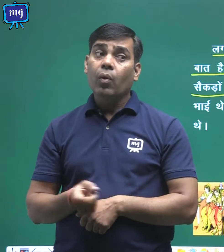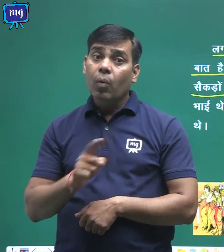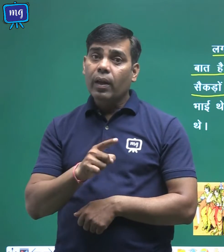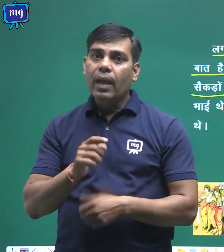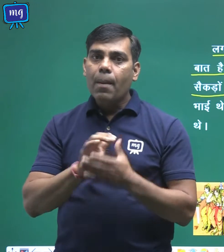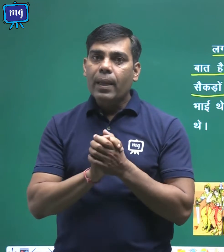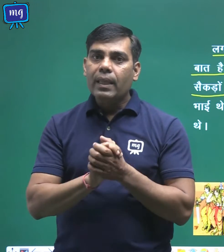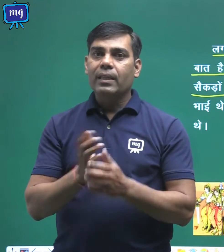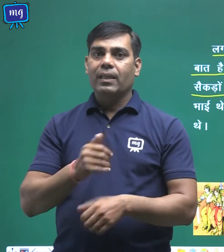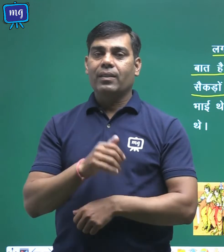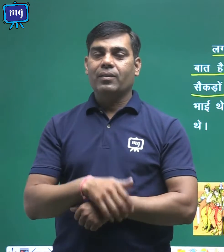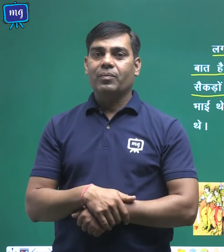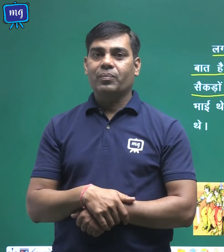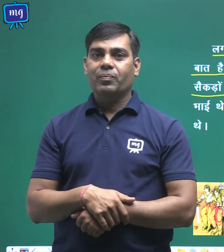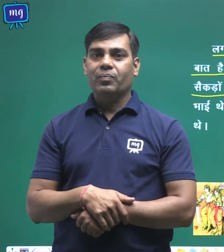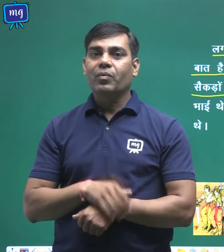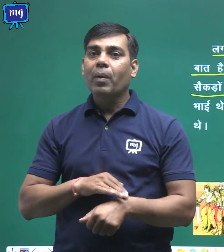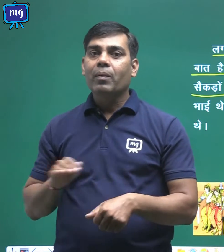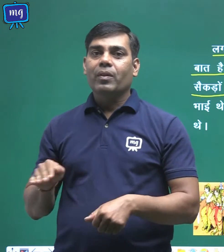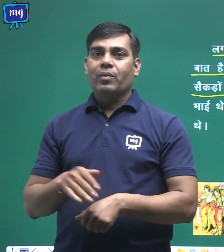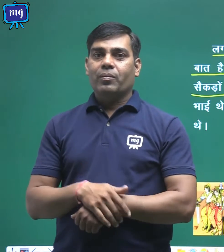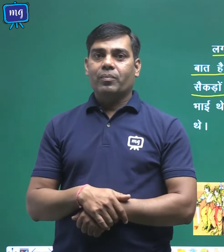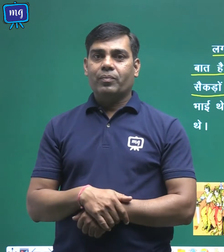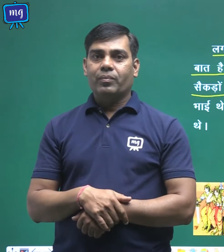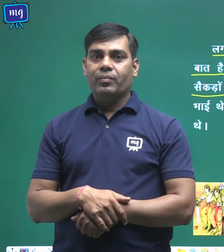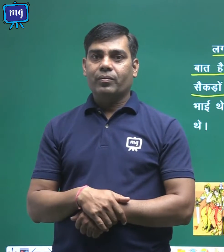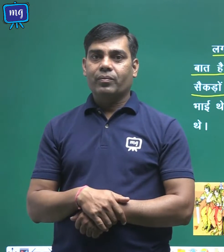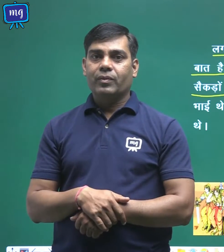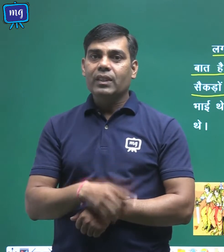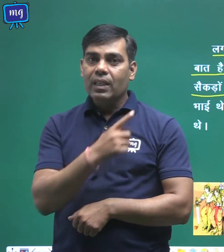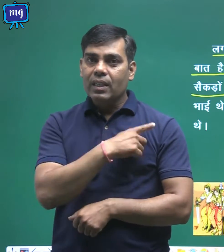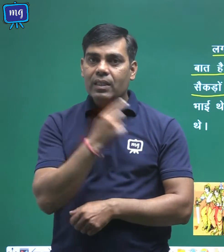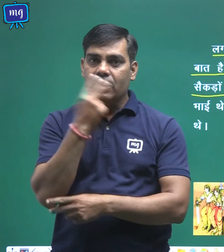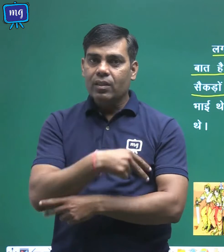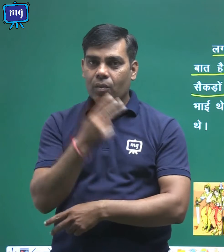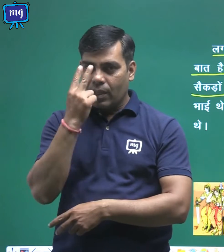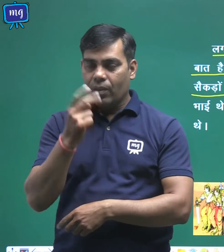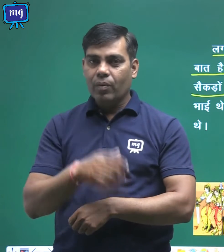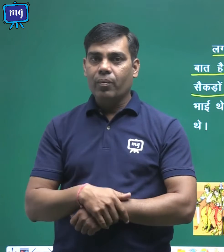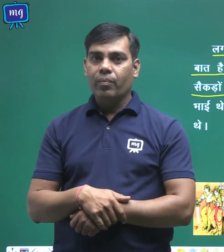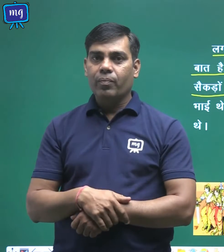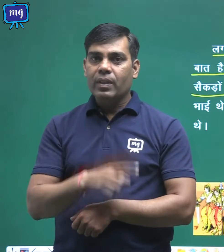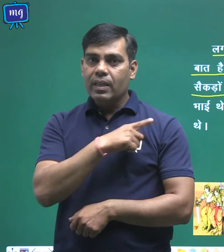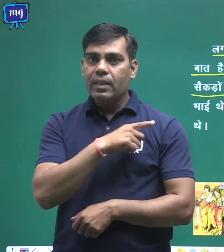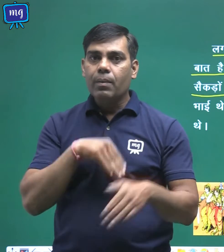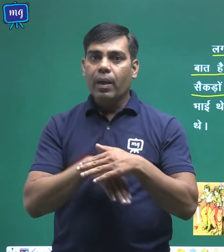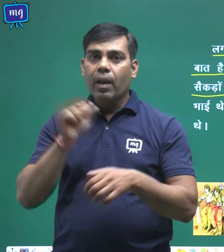उनके मित्र थे। प्यारे बच्चों, इस चित्र को देखो। इसमें